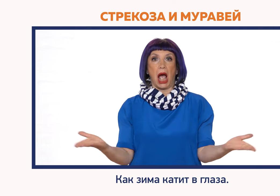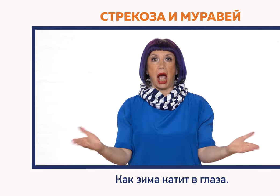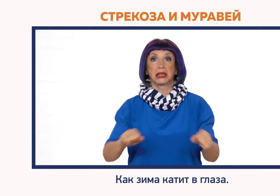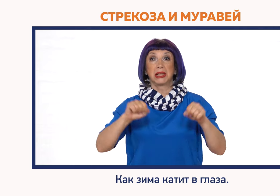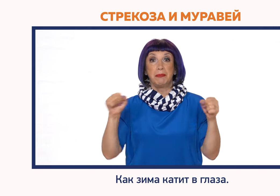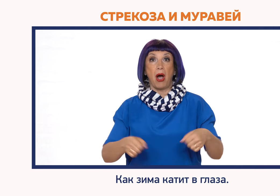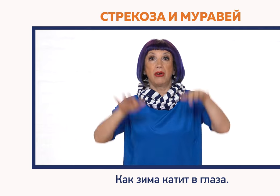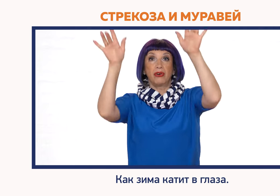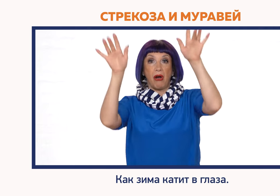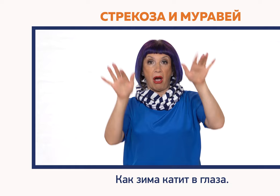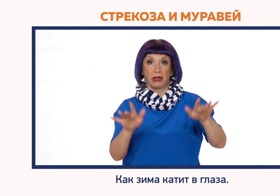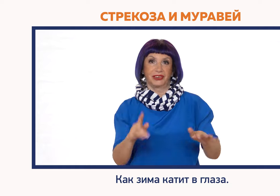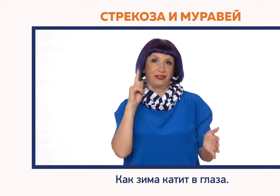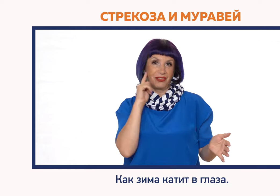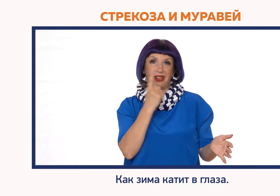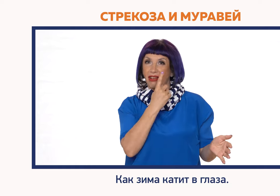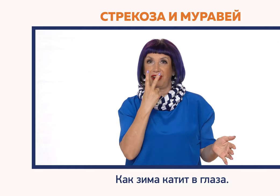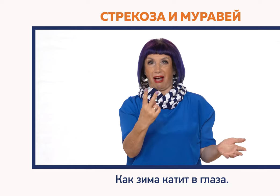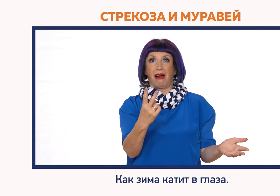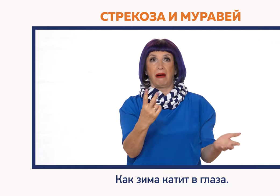как зима катит в глаза.